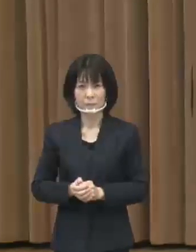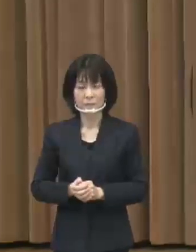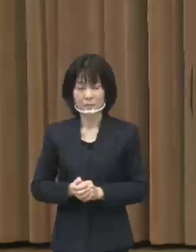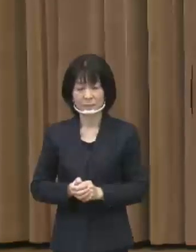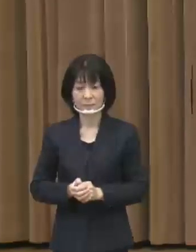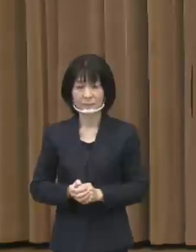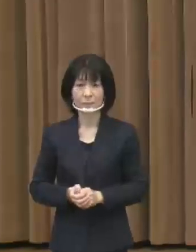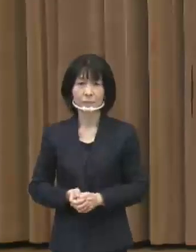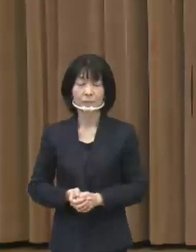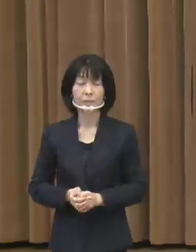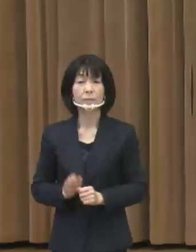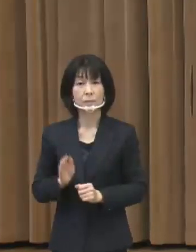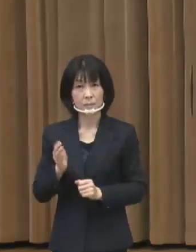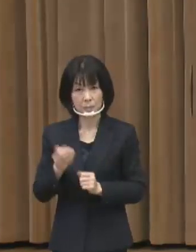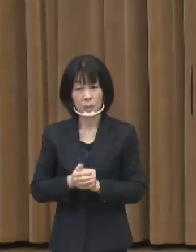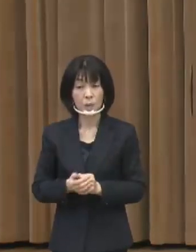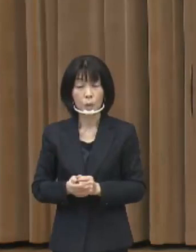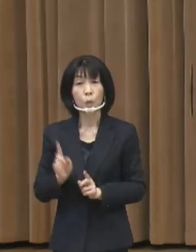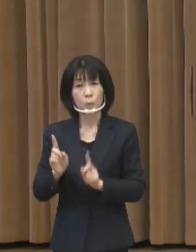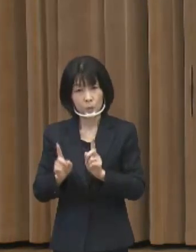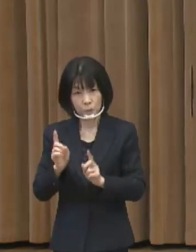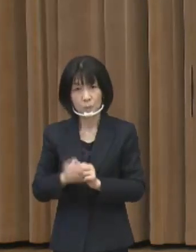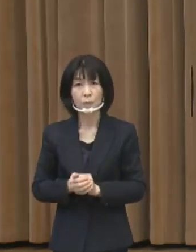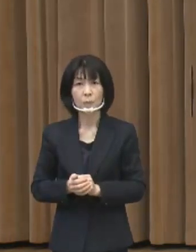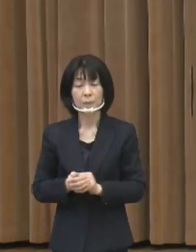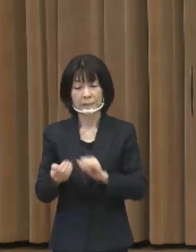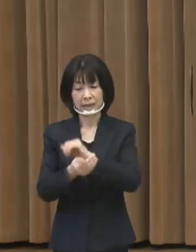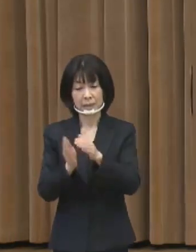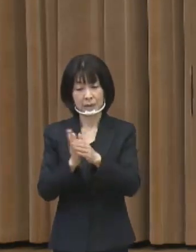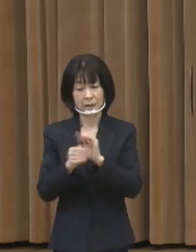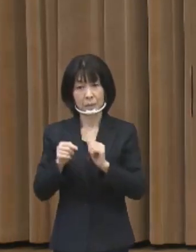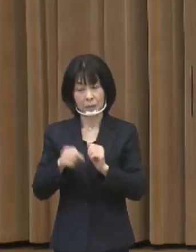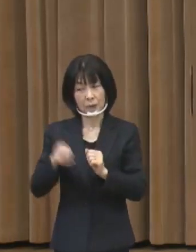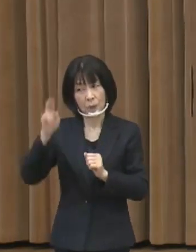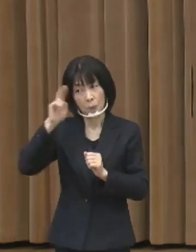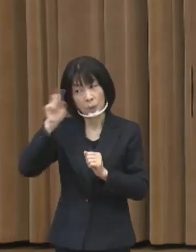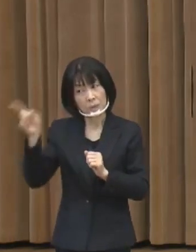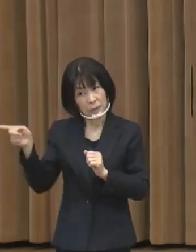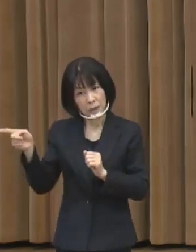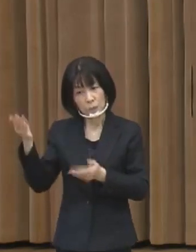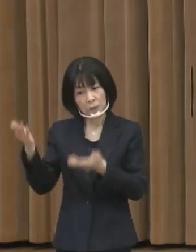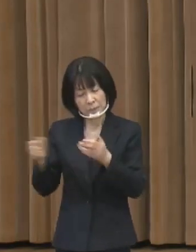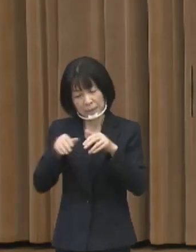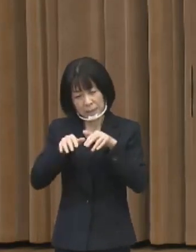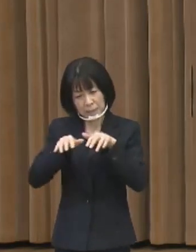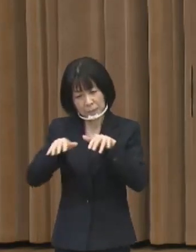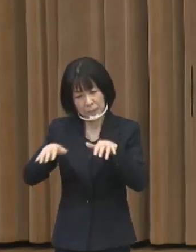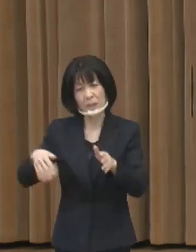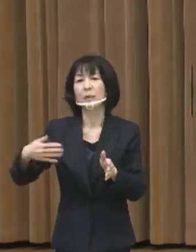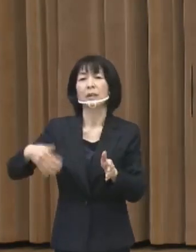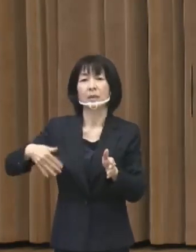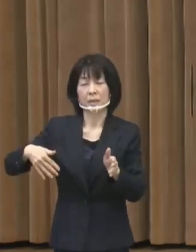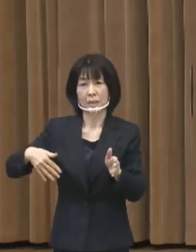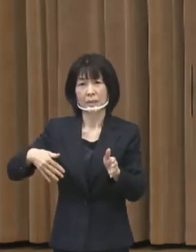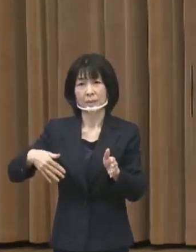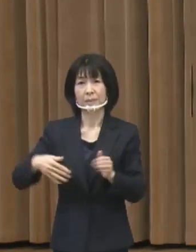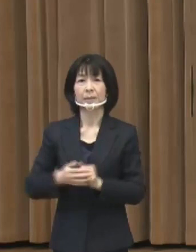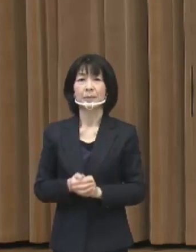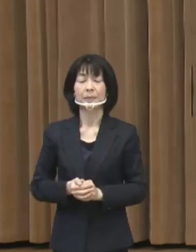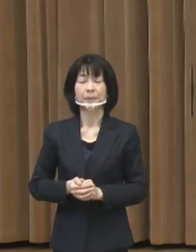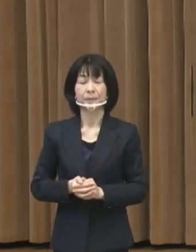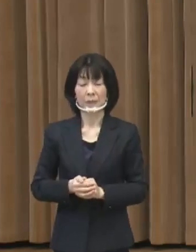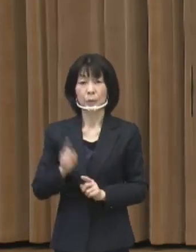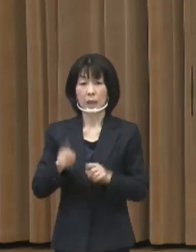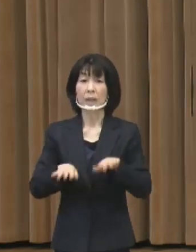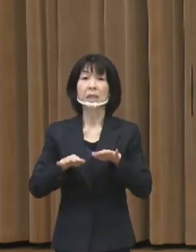知っているわけではありませんけれども、いずれにしても埼玉県の場合には大阪ほど蔓延をしている状況ではまだないところでありますので